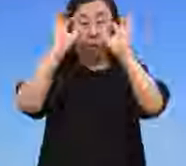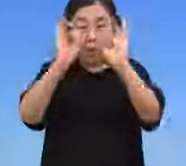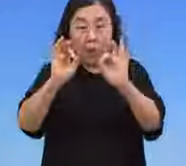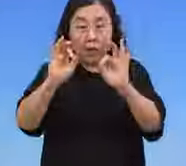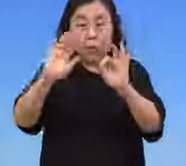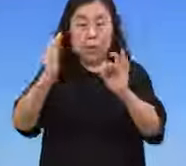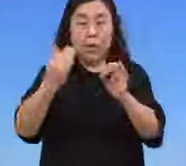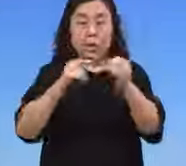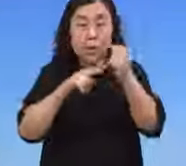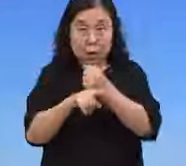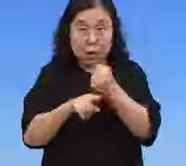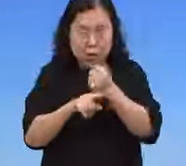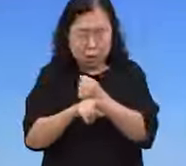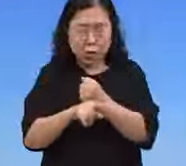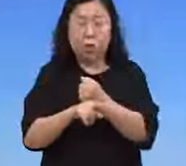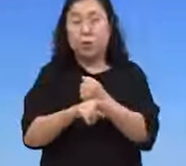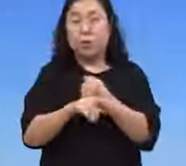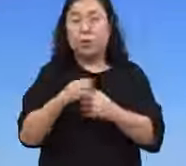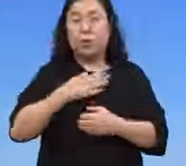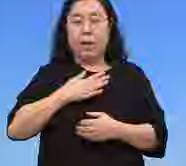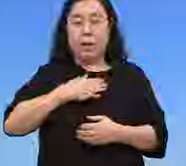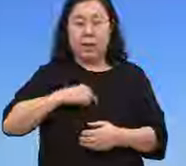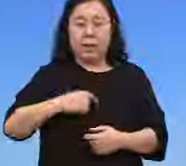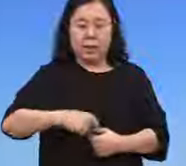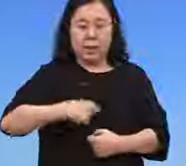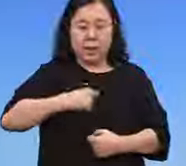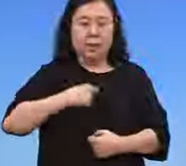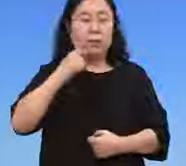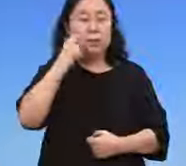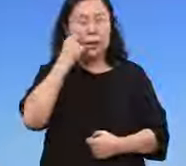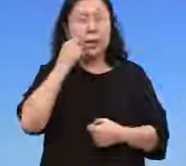우리가 하나님 앞에서 온전히 내게 맡겨주신